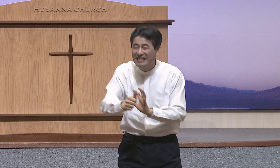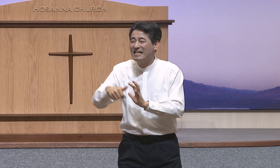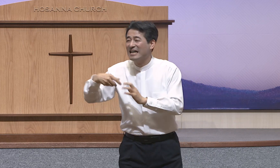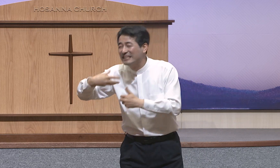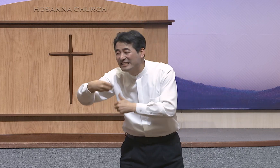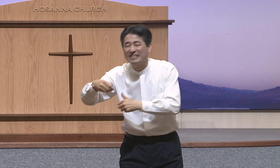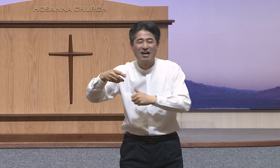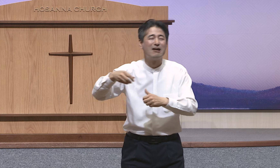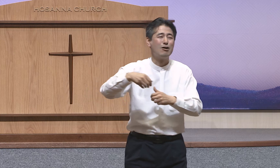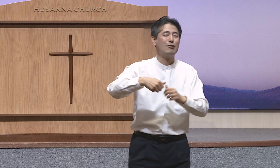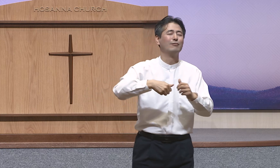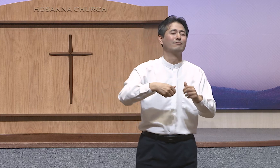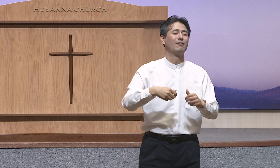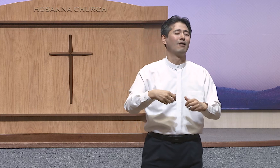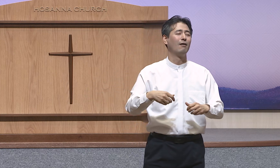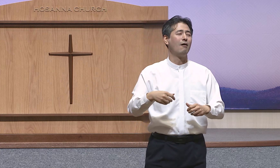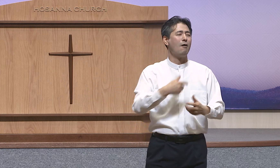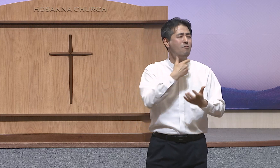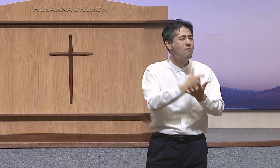이렇게 교회마다 가서